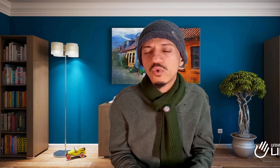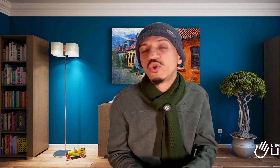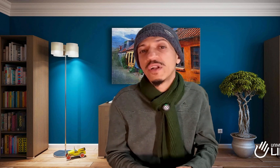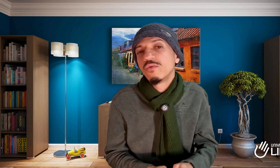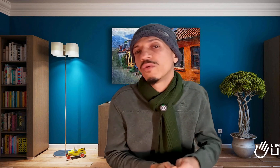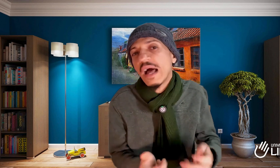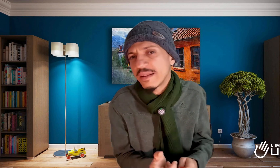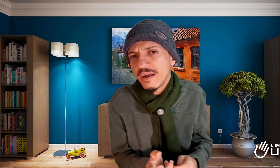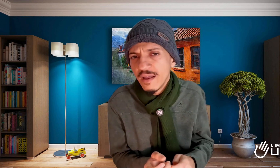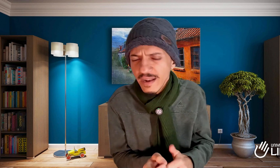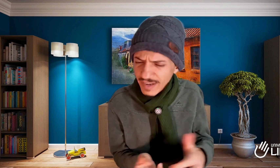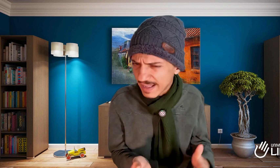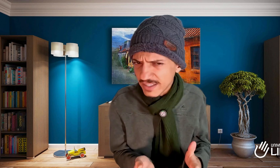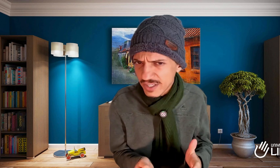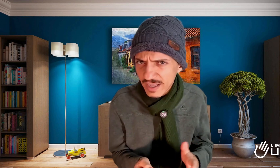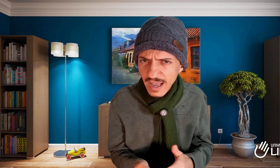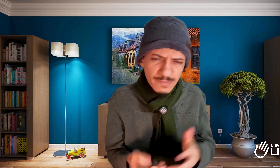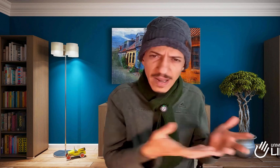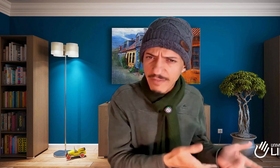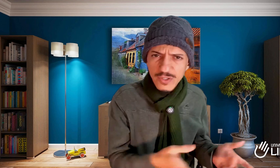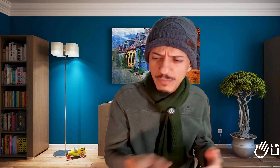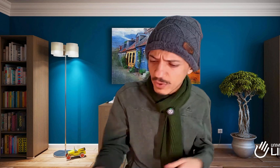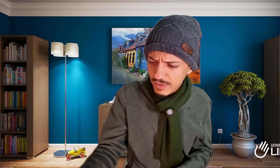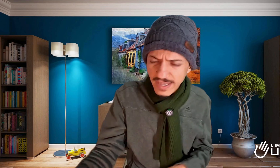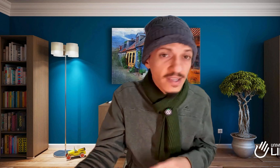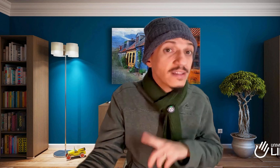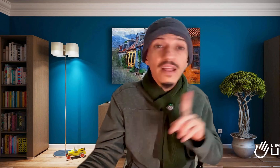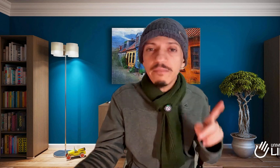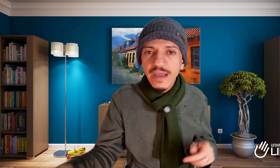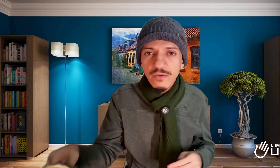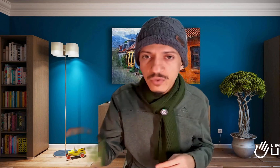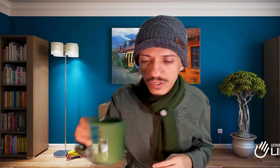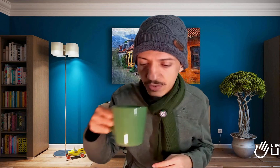surgiram do nada. Na verdade, as palavras do português também não surgem do nada.